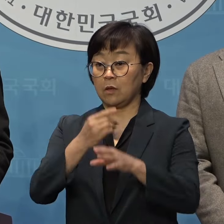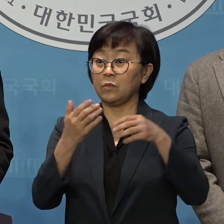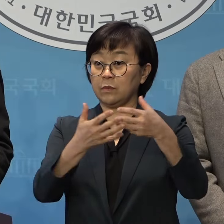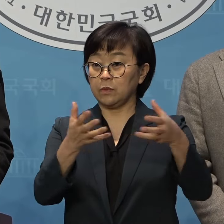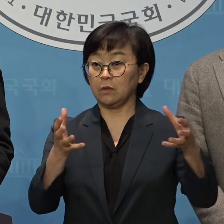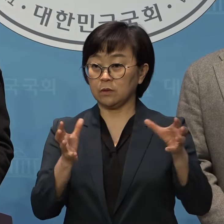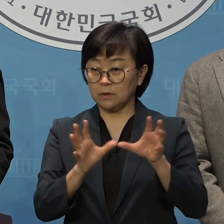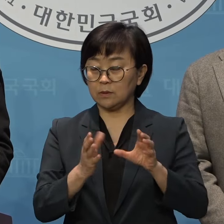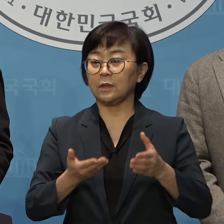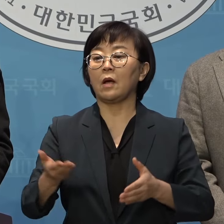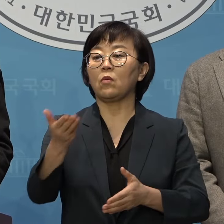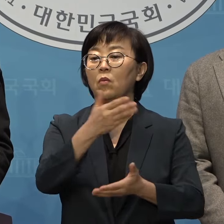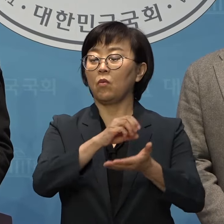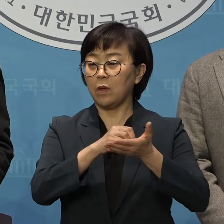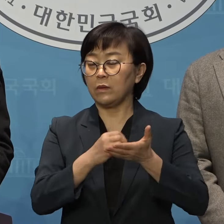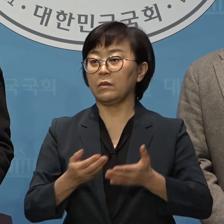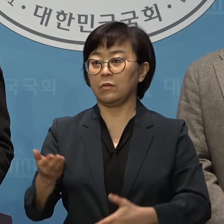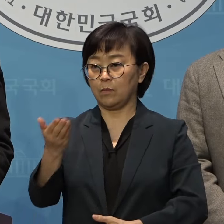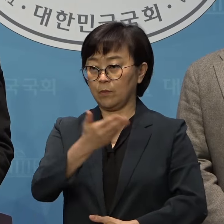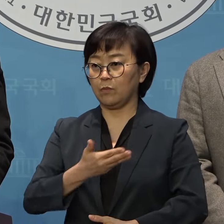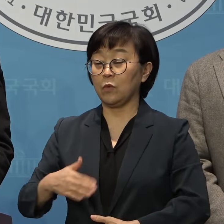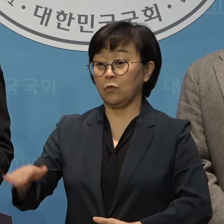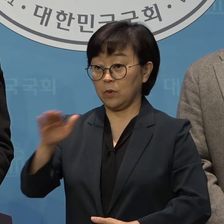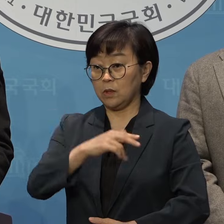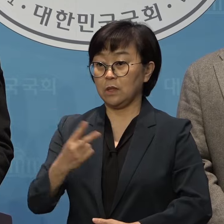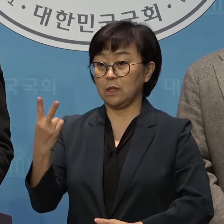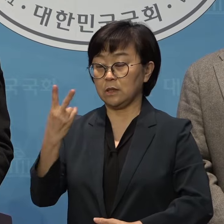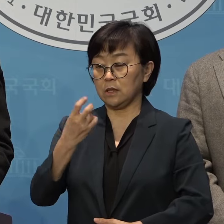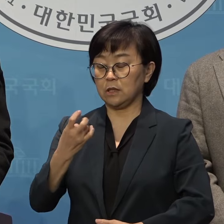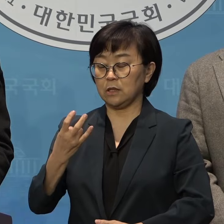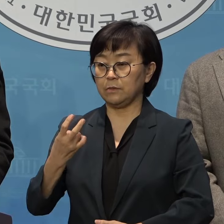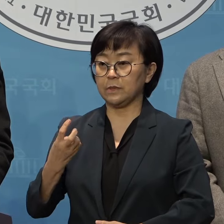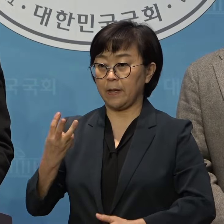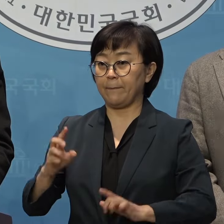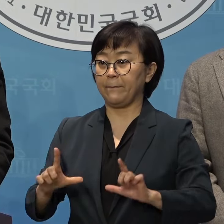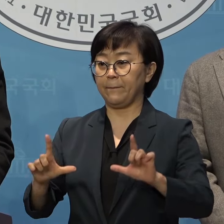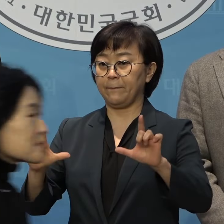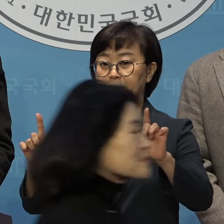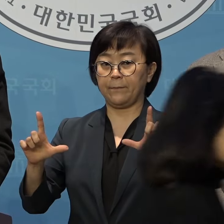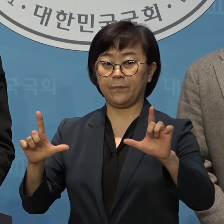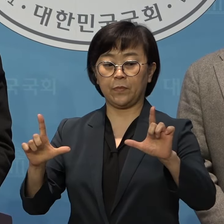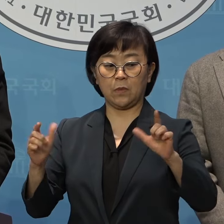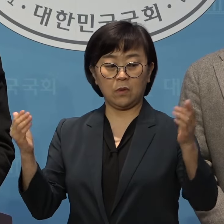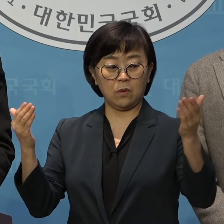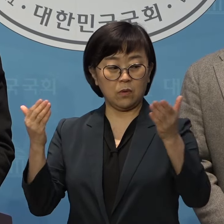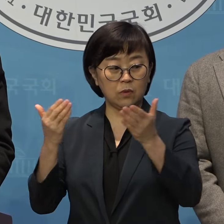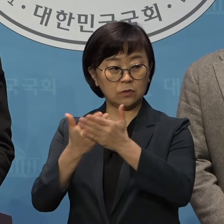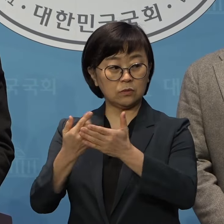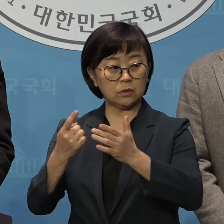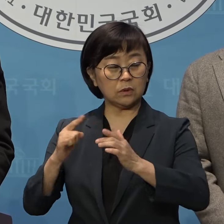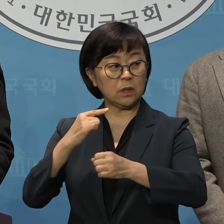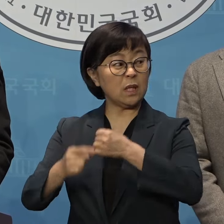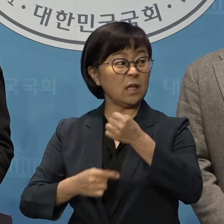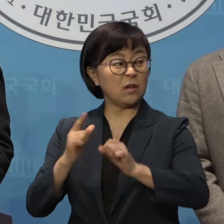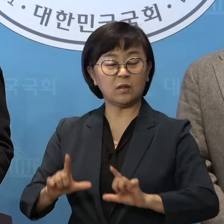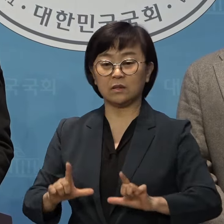더불어민주당 당원 여러분, 우리는 2023년 어두운 한 해를 보내고